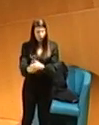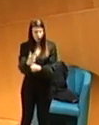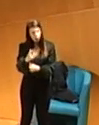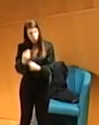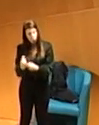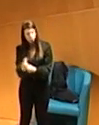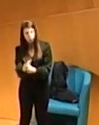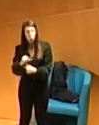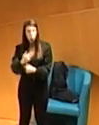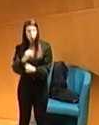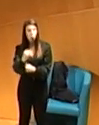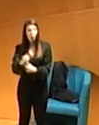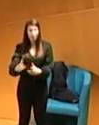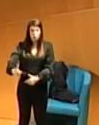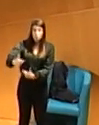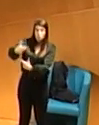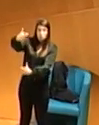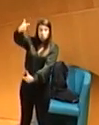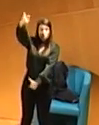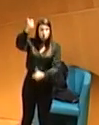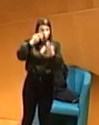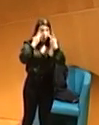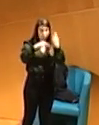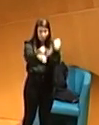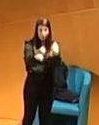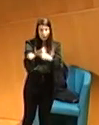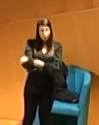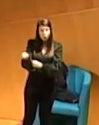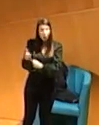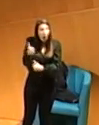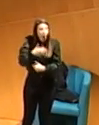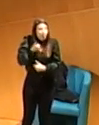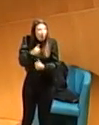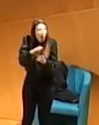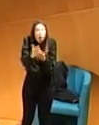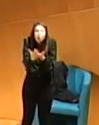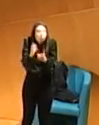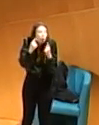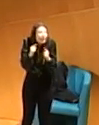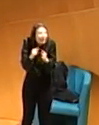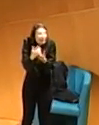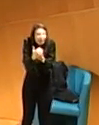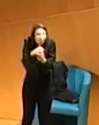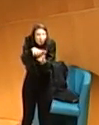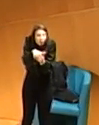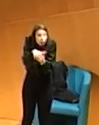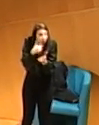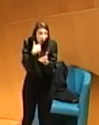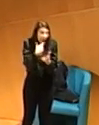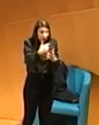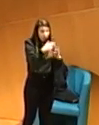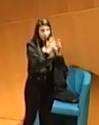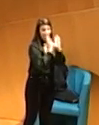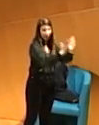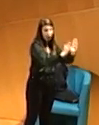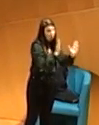grand gaillard autiste. Il adore les petites boîtes à musique. Donc lui, à Noël, il va aller acheter au rayon nourrisson une petite boîte à musique